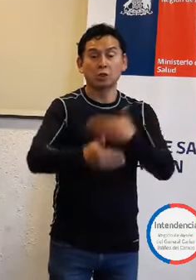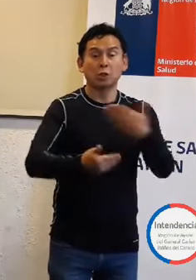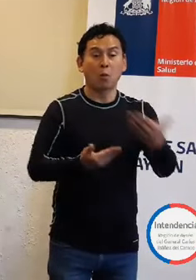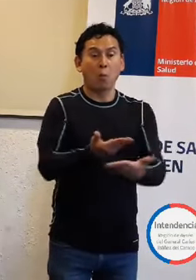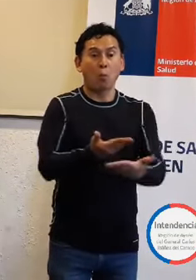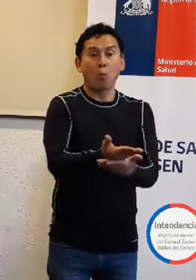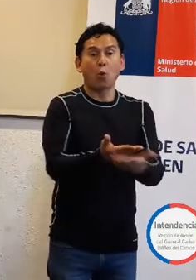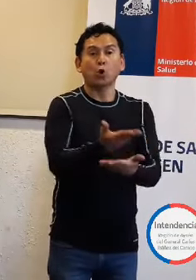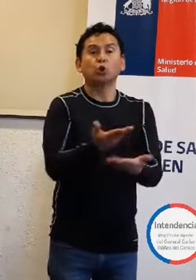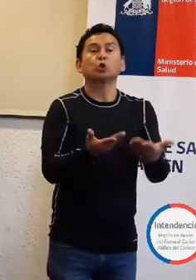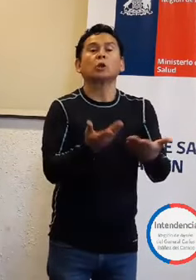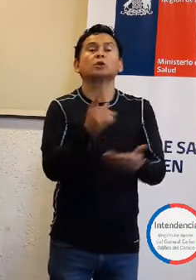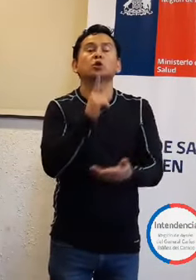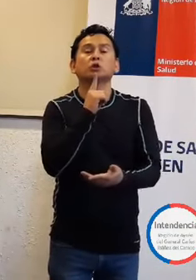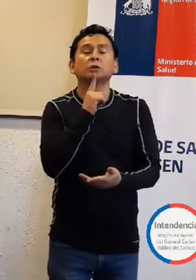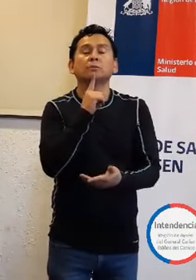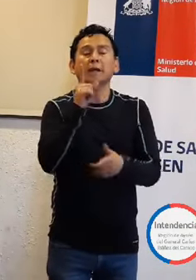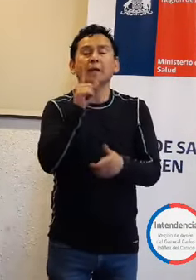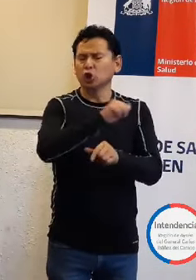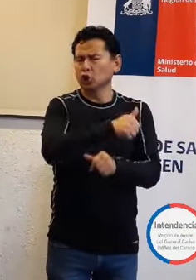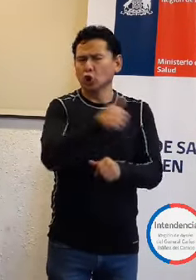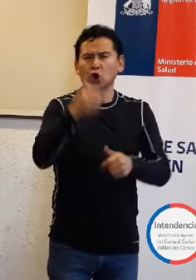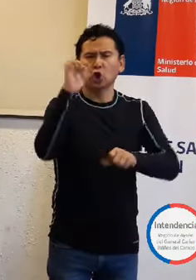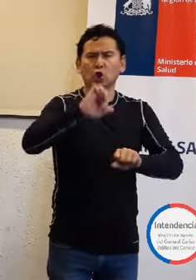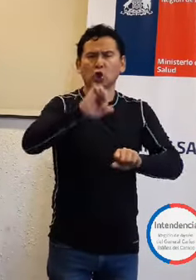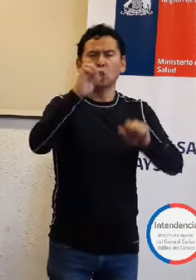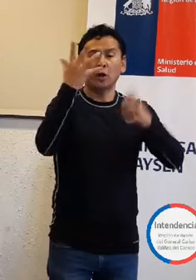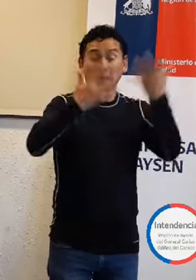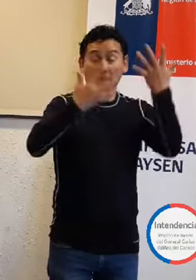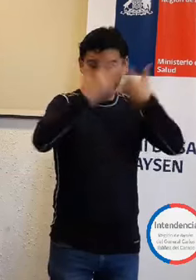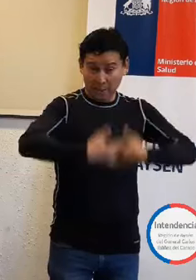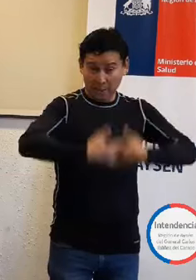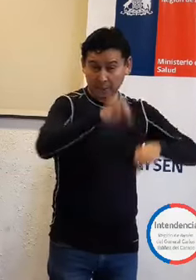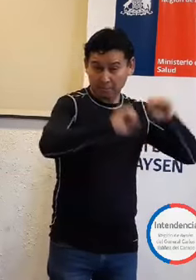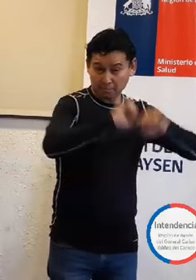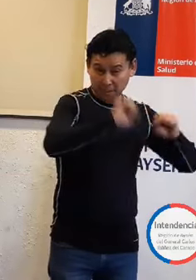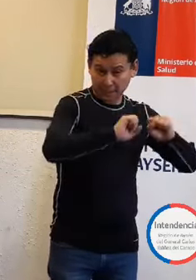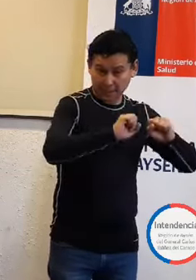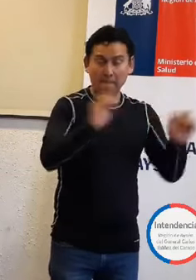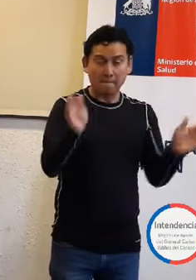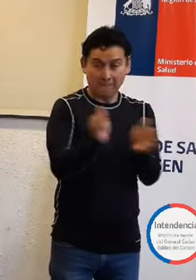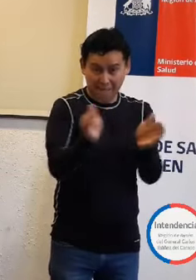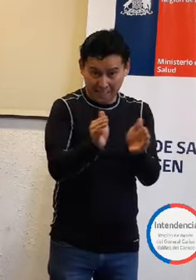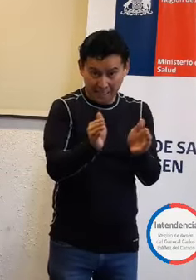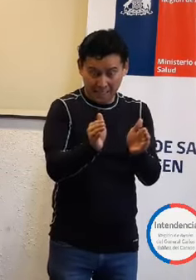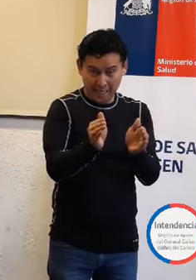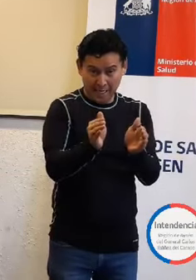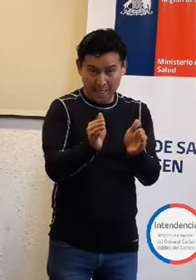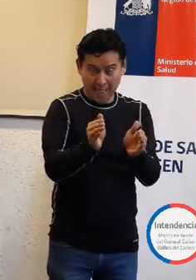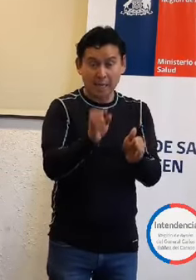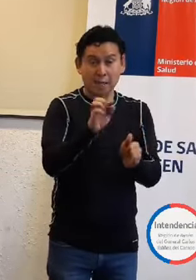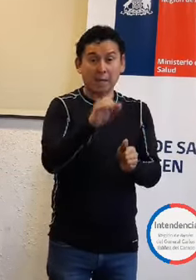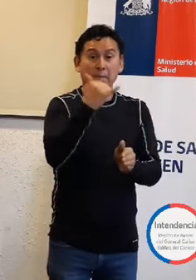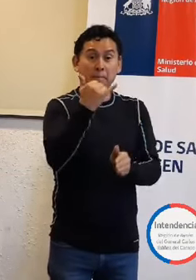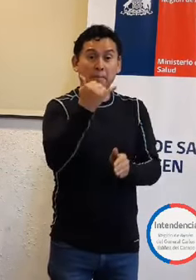postulación para todos los emprendedores y pequeñas empresas o pymes